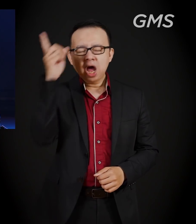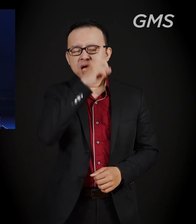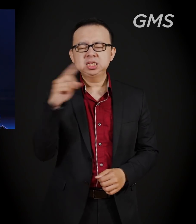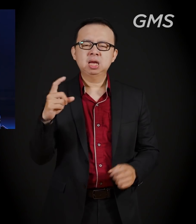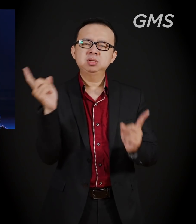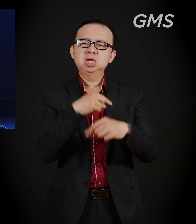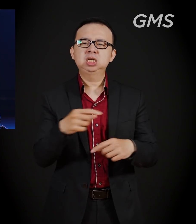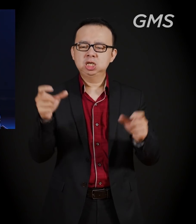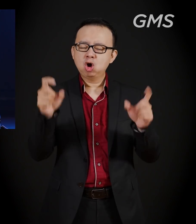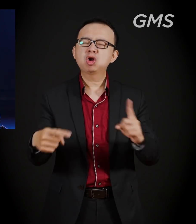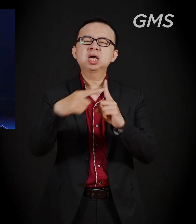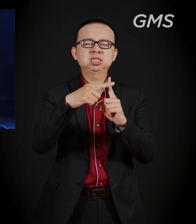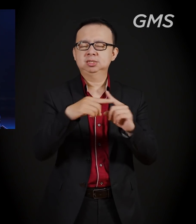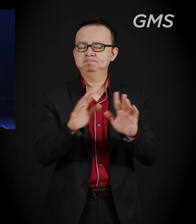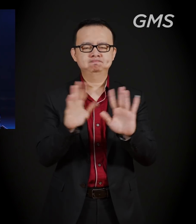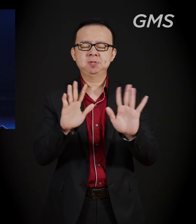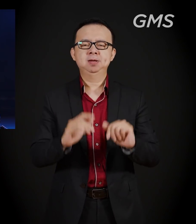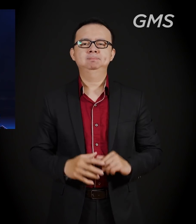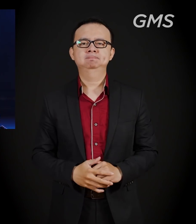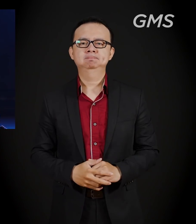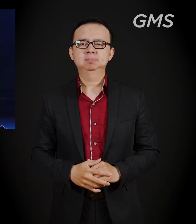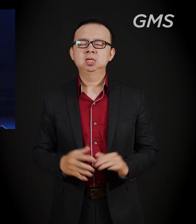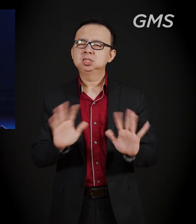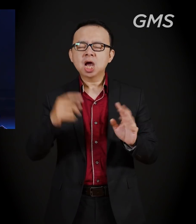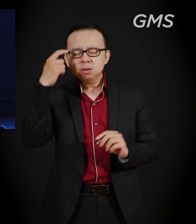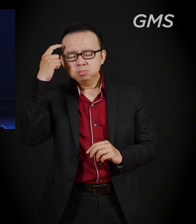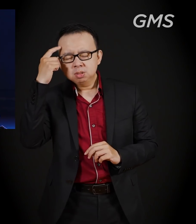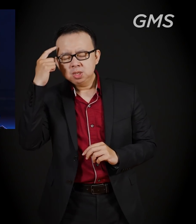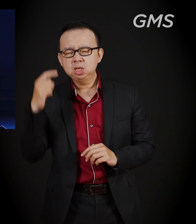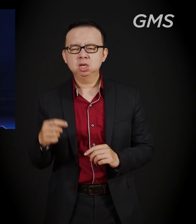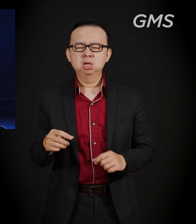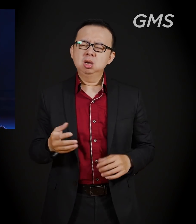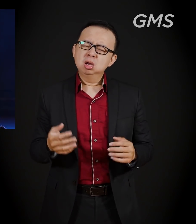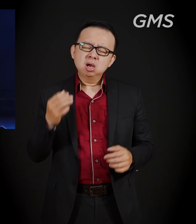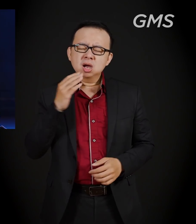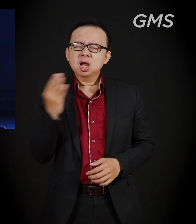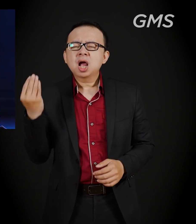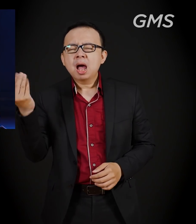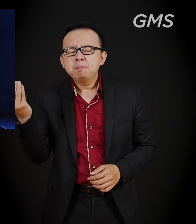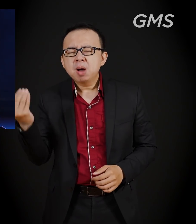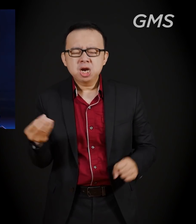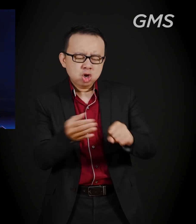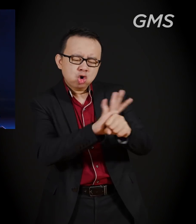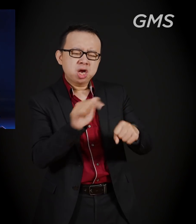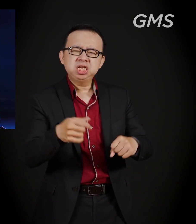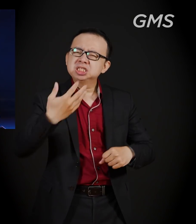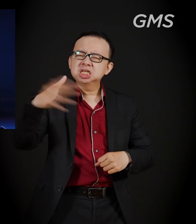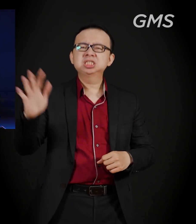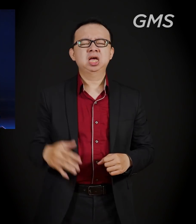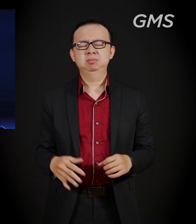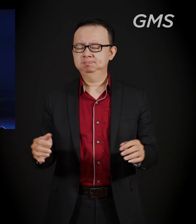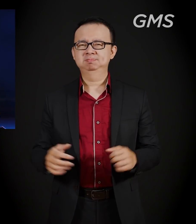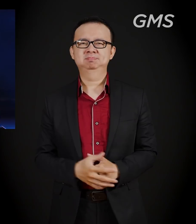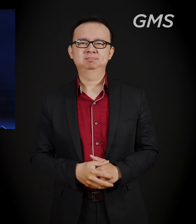beribadah di rumah sambil geli-geli kepada dan bilang, kapan gitu ini corona berlalu? Saudara kira-kira dalam Tuhan, corona mau ada